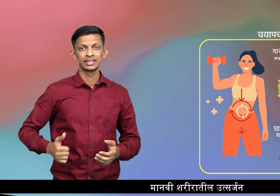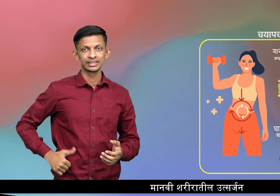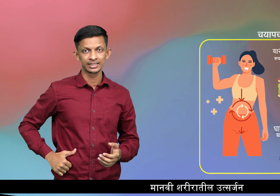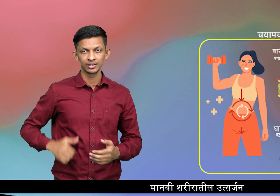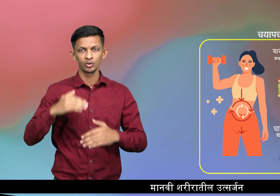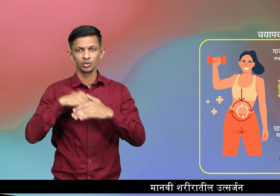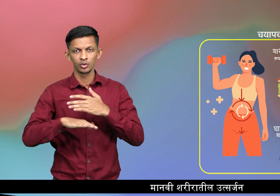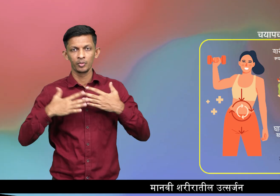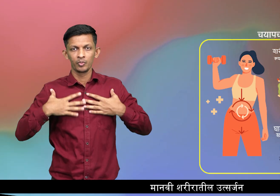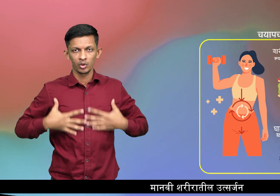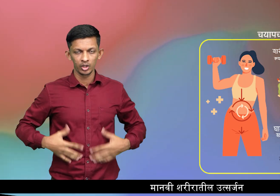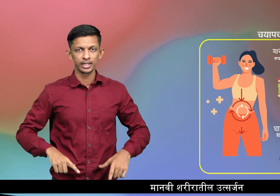मानवी शरीरातील उत्सर्जन.